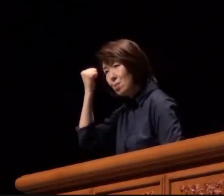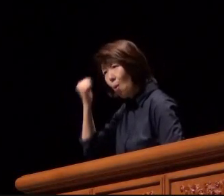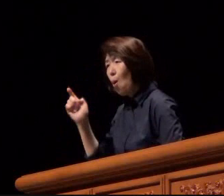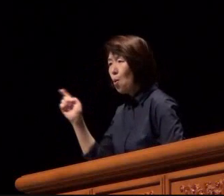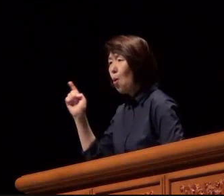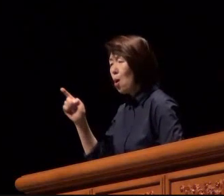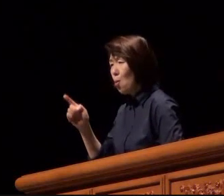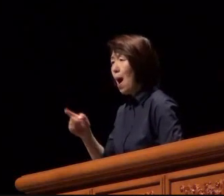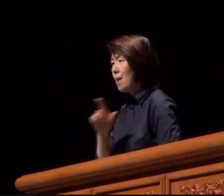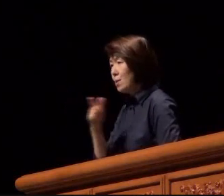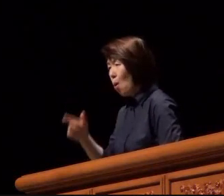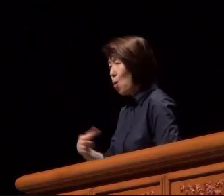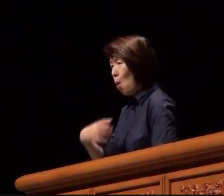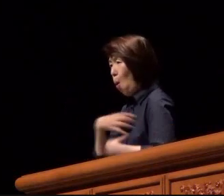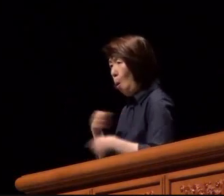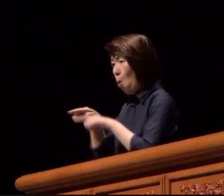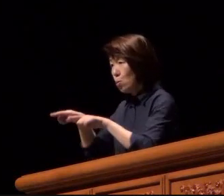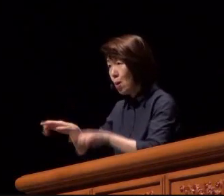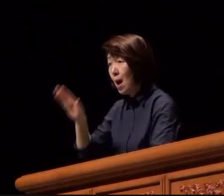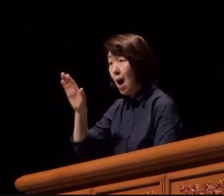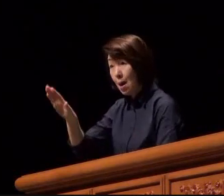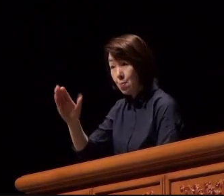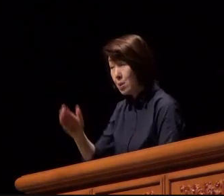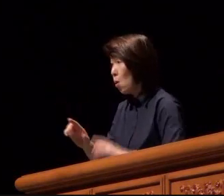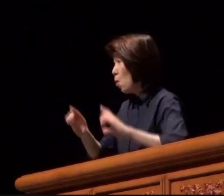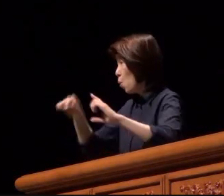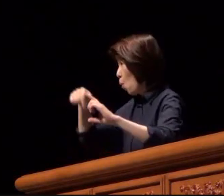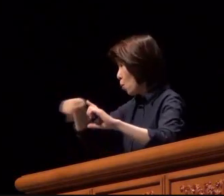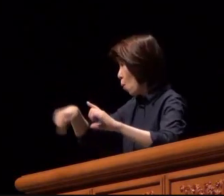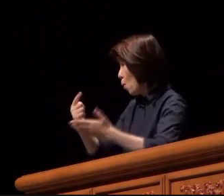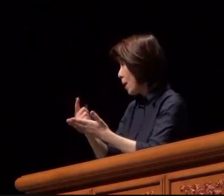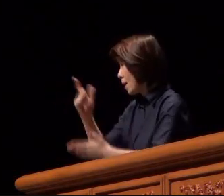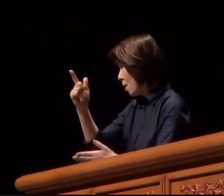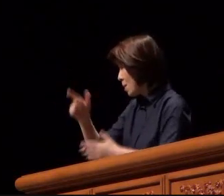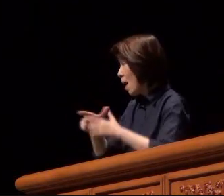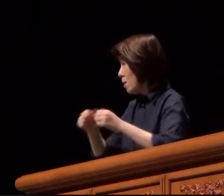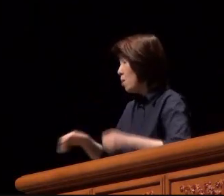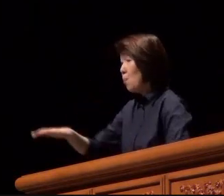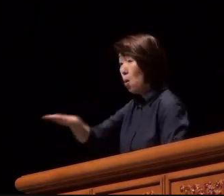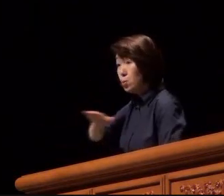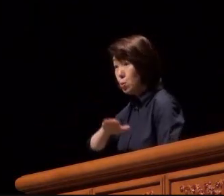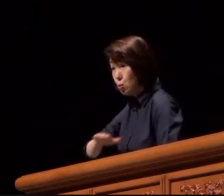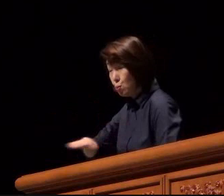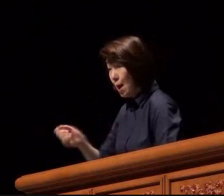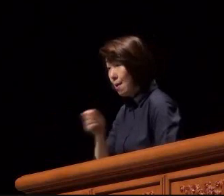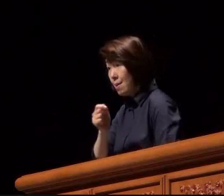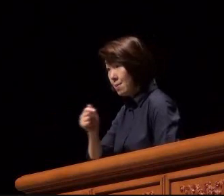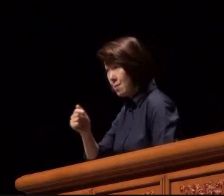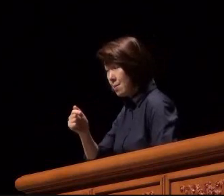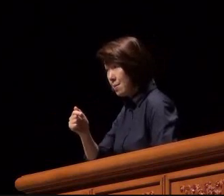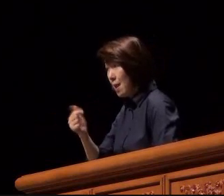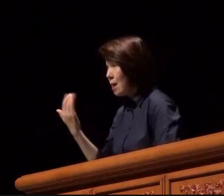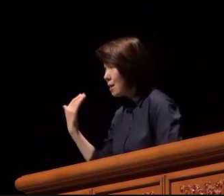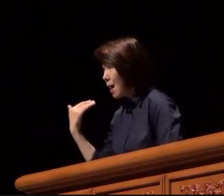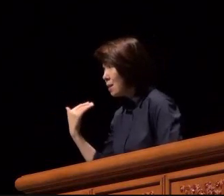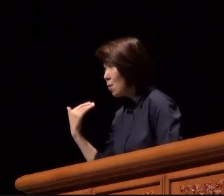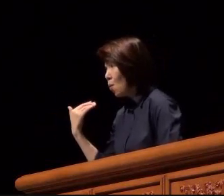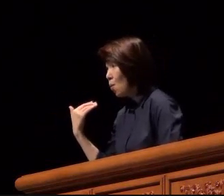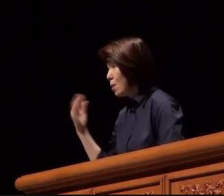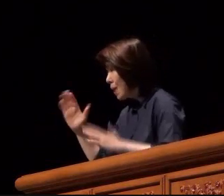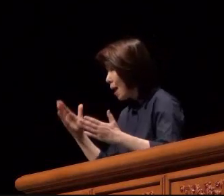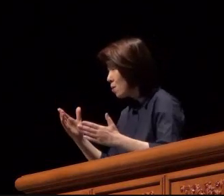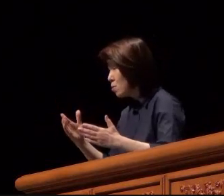きましたけれども、今年はもう日本、東京だけではなくて日本中が大変かつて知らないほど暑いんです